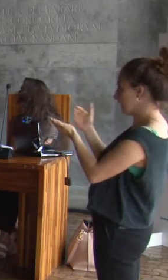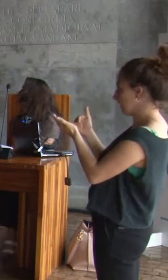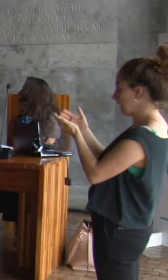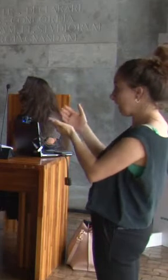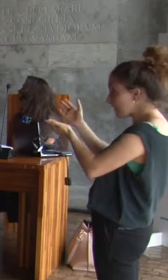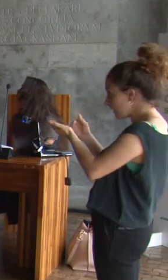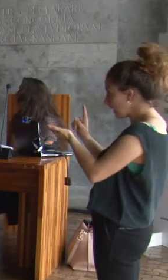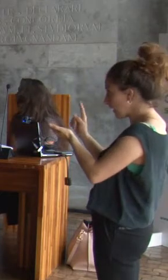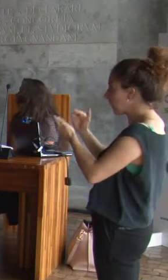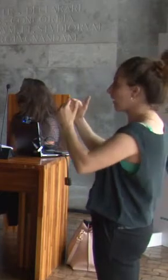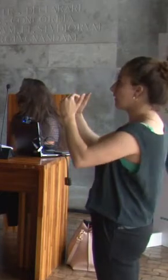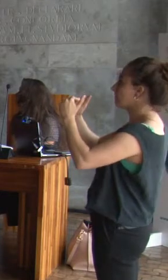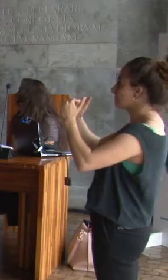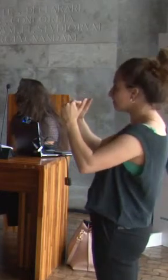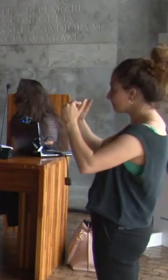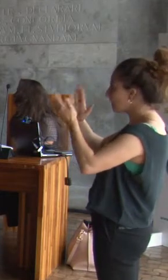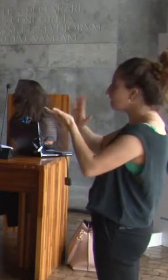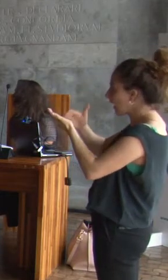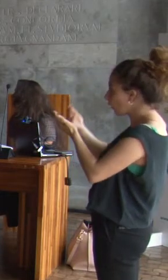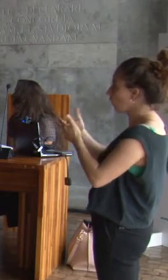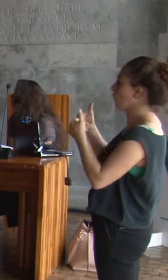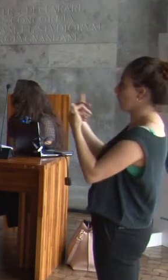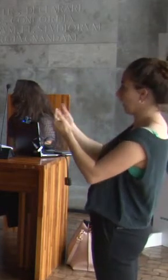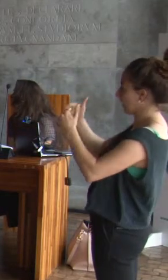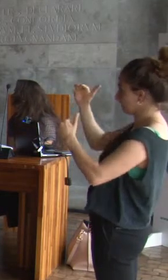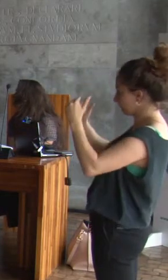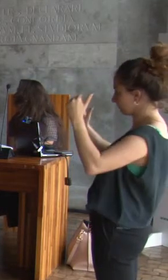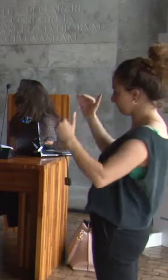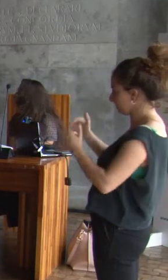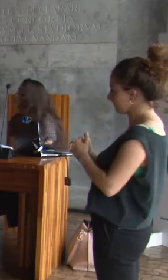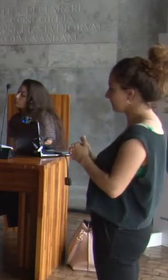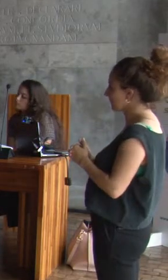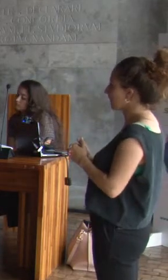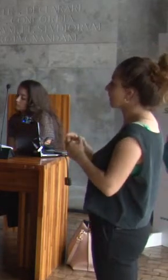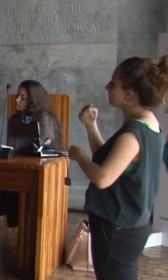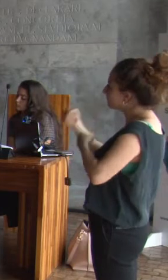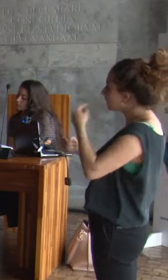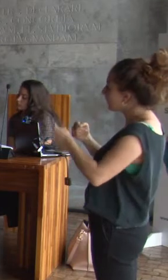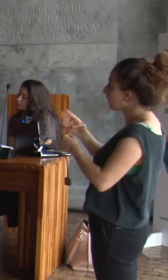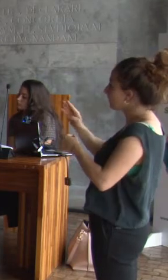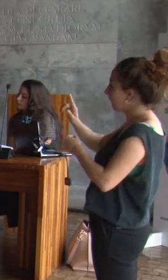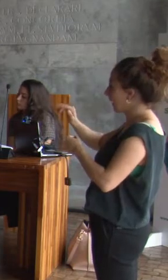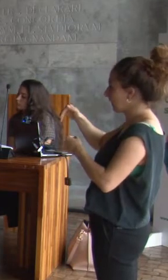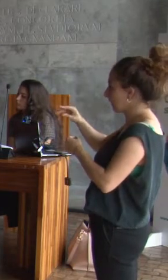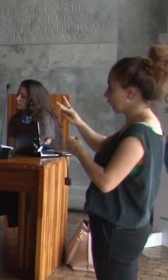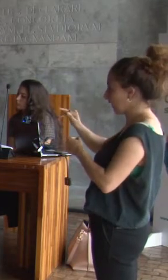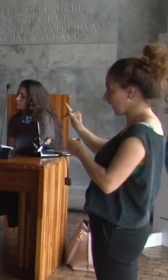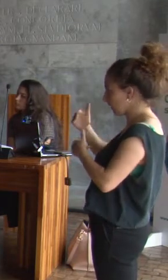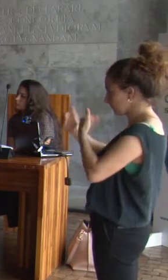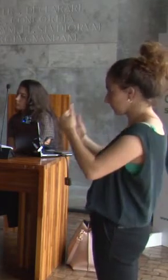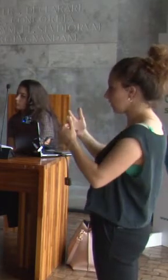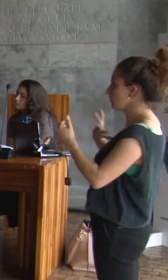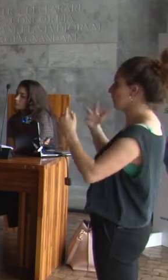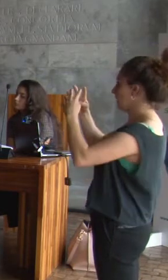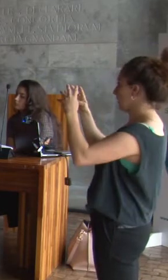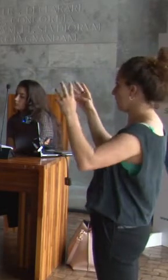ma al contrario valorizzandole. E sta andando avanti quindi Blind Wiki, abbiamo un padiglione aperto